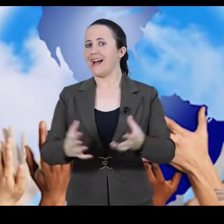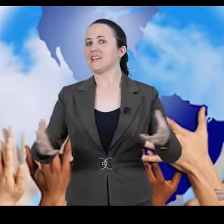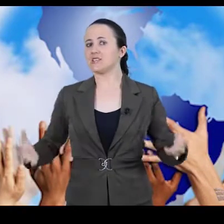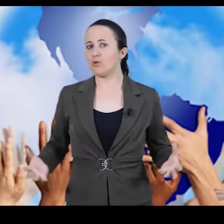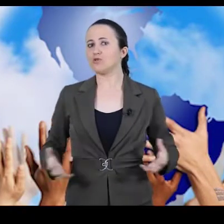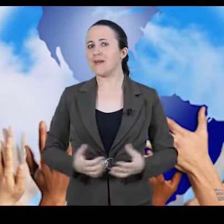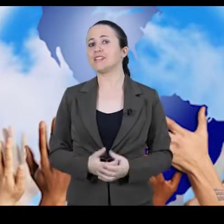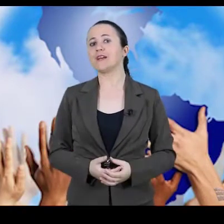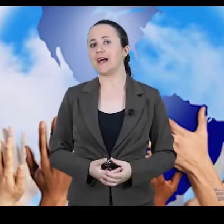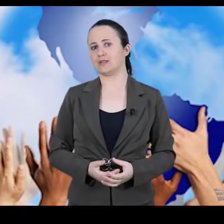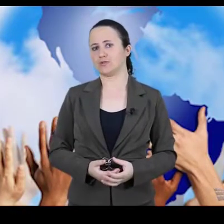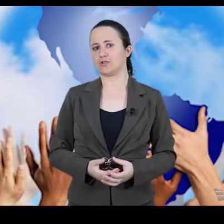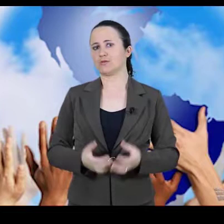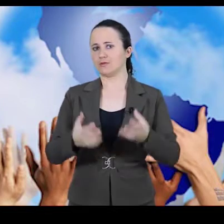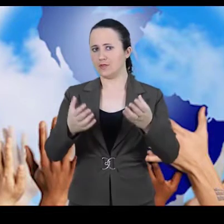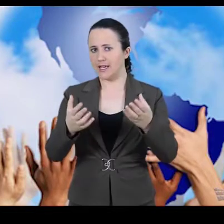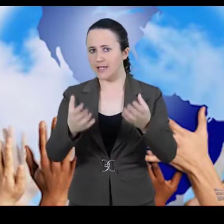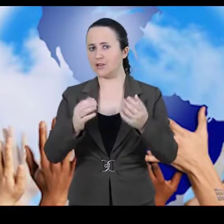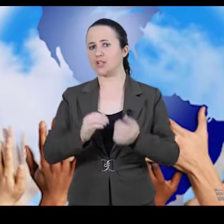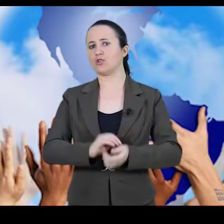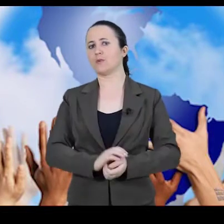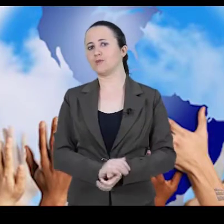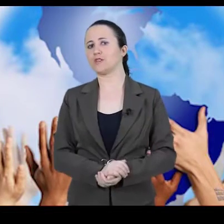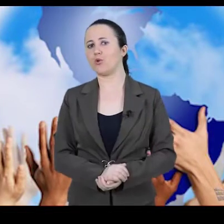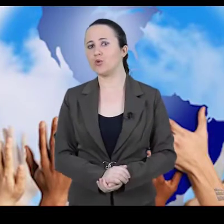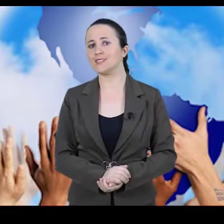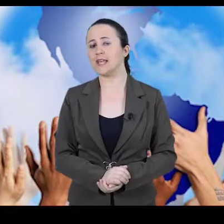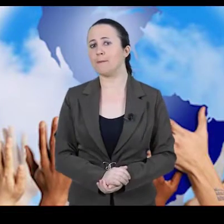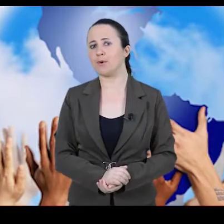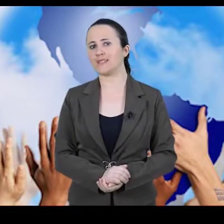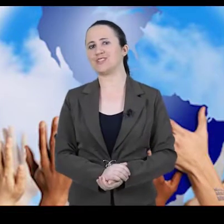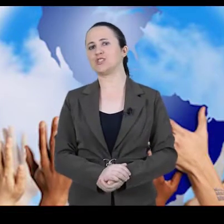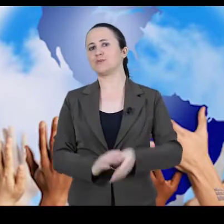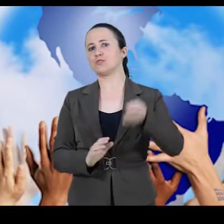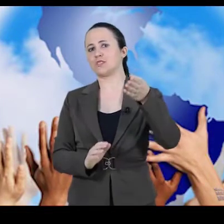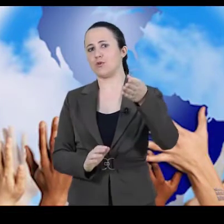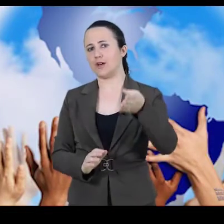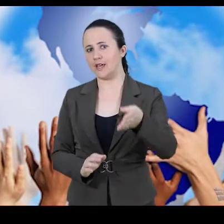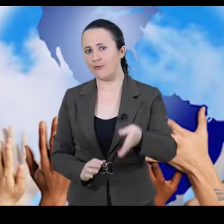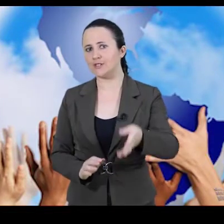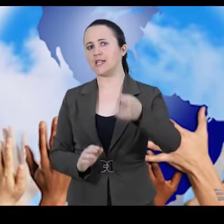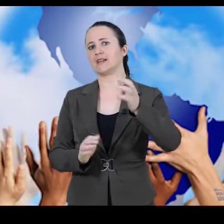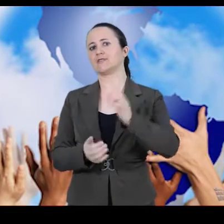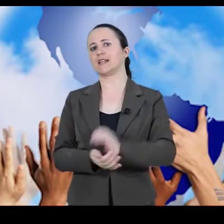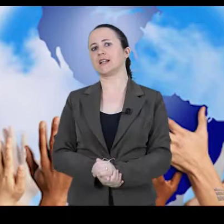sociais são os mais variados. E aqui nós retomamos alguns importantíssimos que são reforçados na